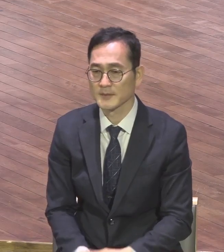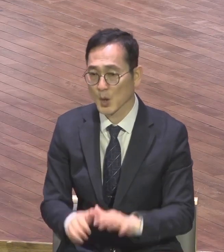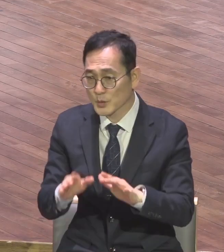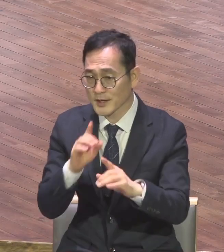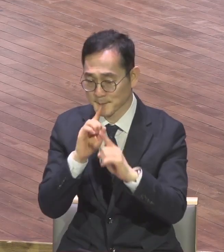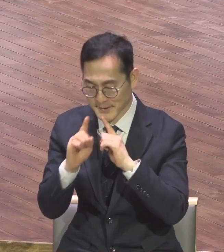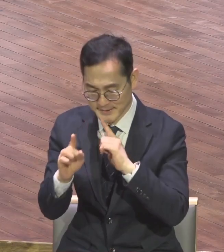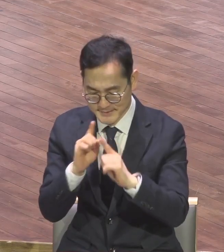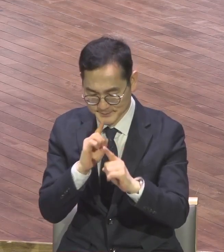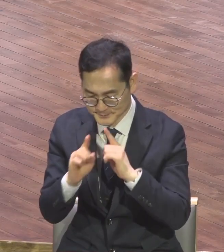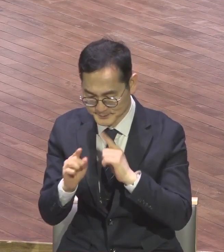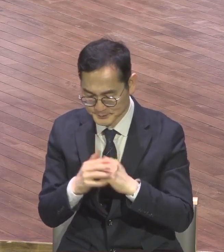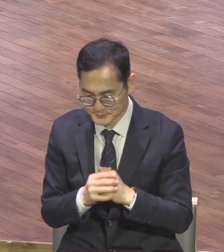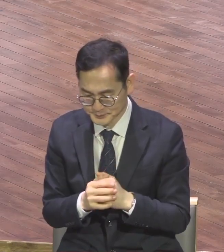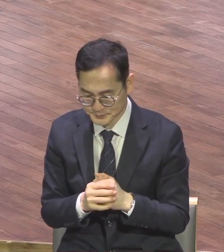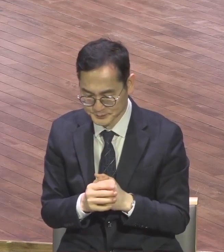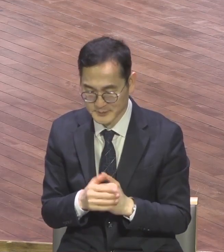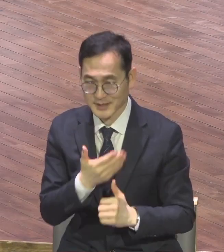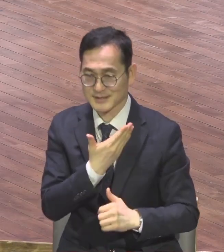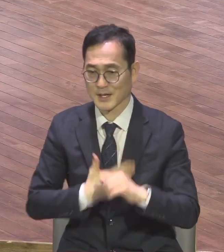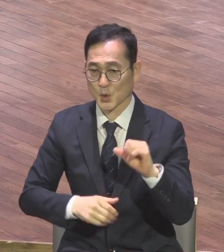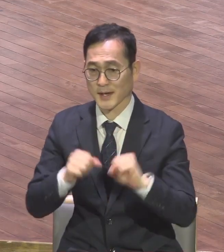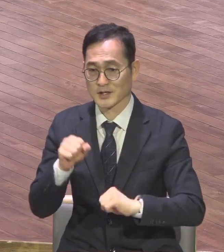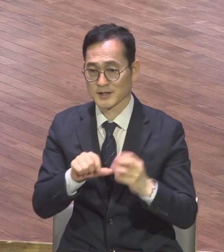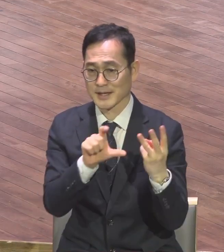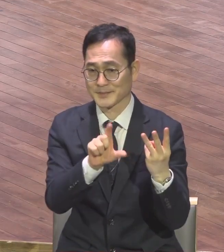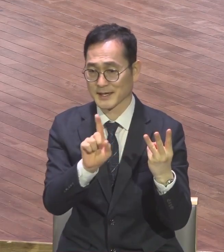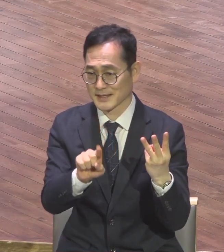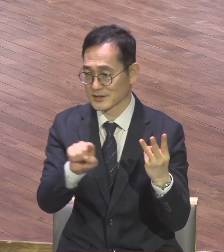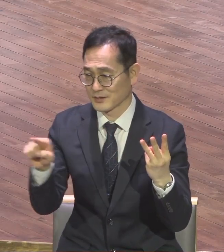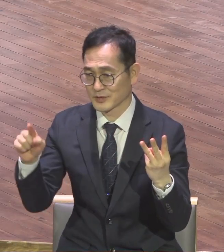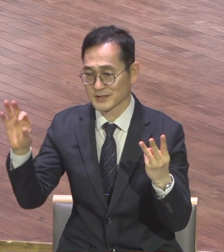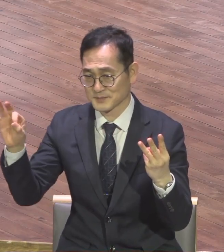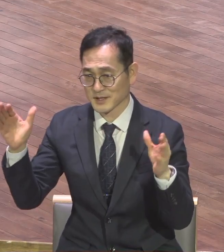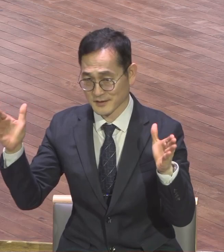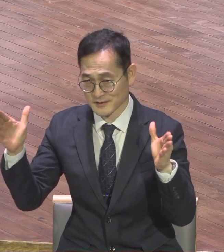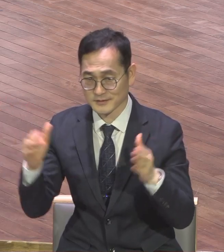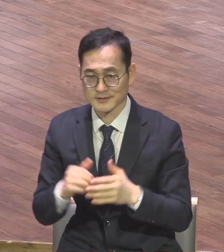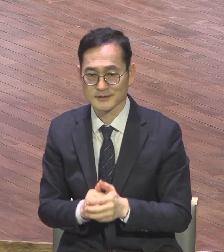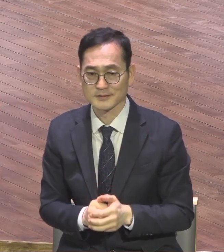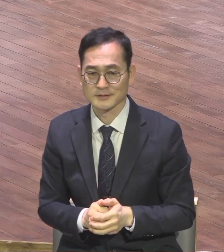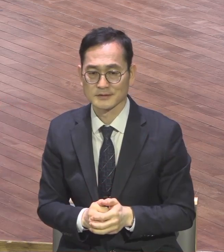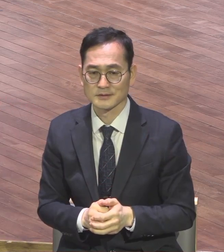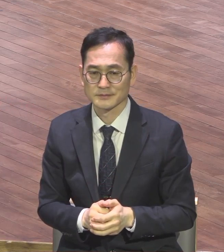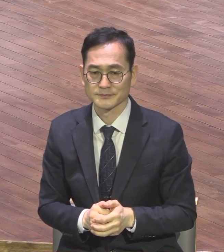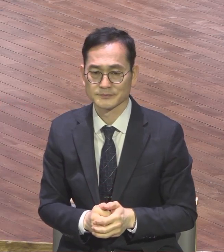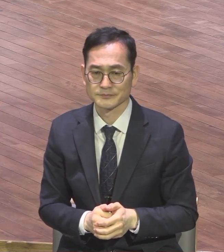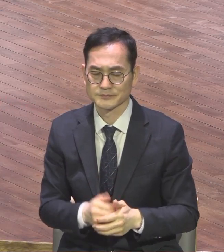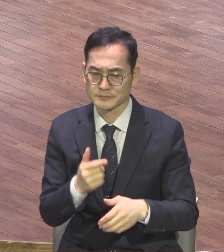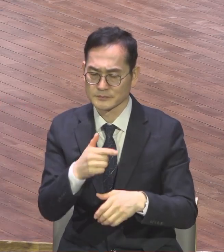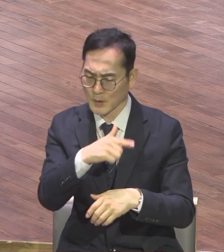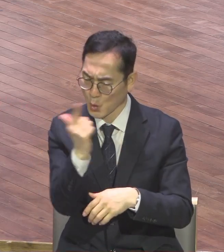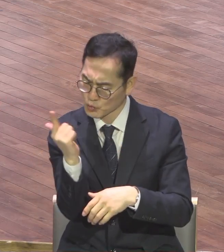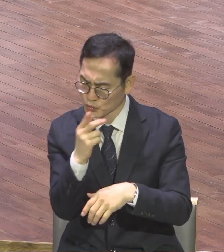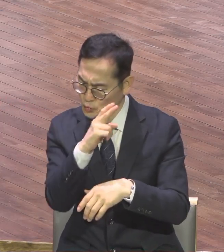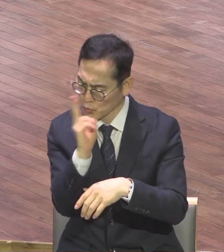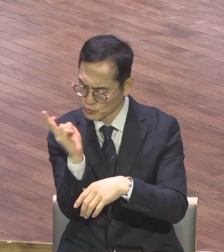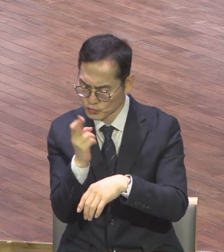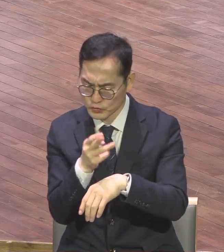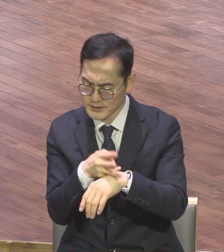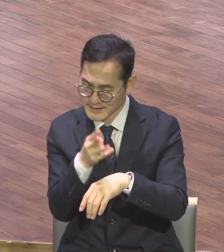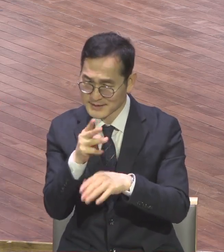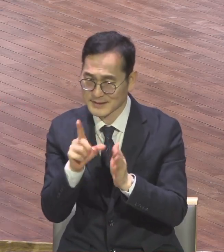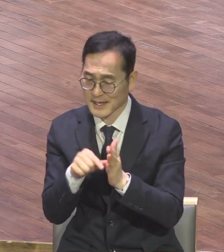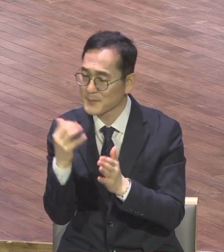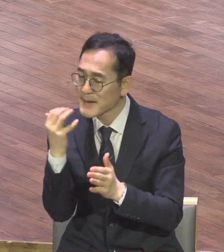오늘 은혜 받고 성취될 하나님의 말씀은 사도행전 3장 1절에서 10절 말씀입니다. 제9시 기도 시간에 베드로와 요한이